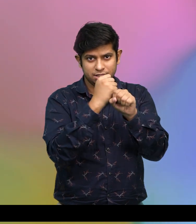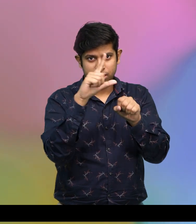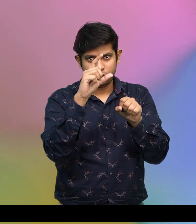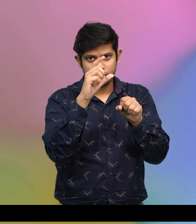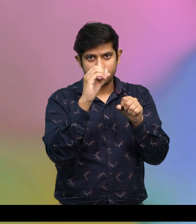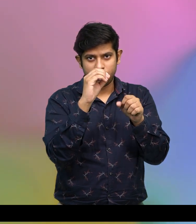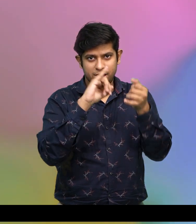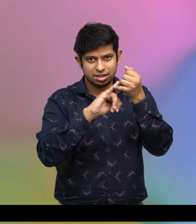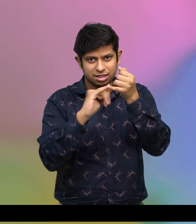బాలనోగ్లోసస్,